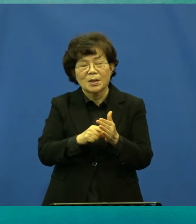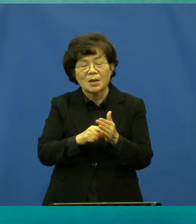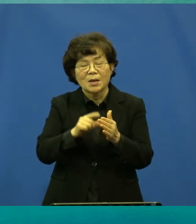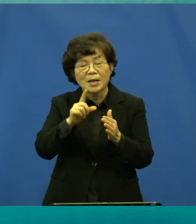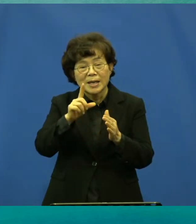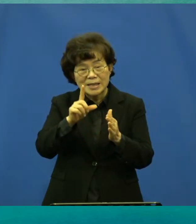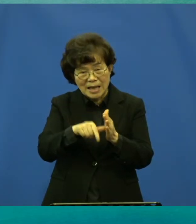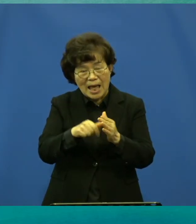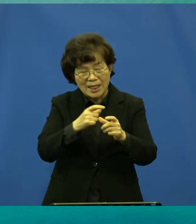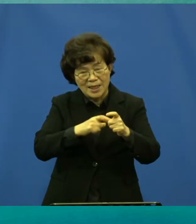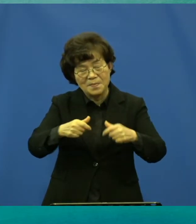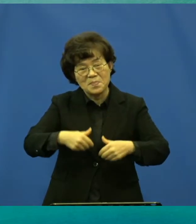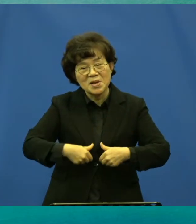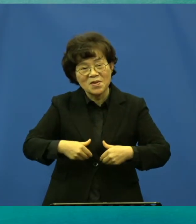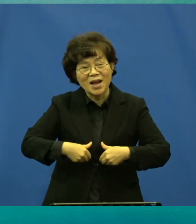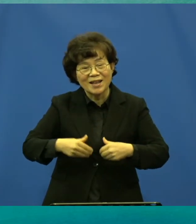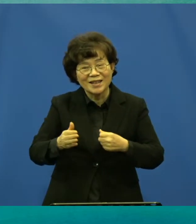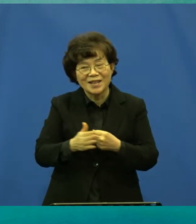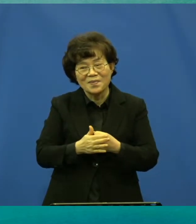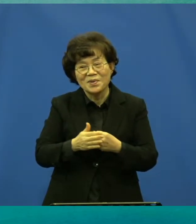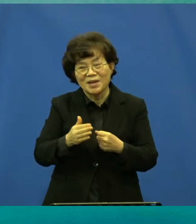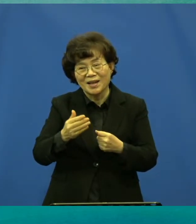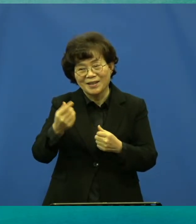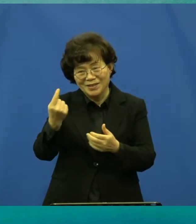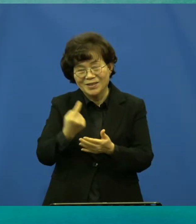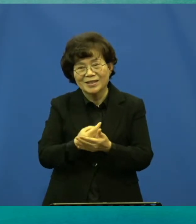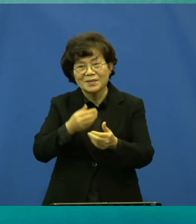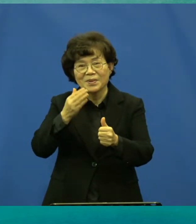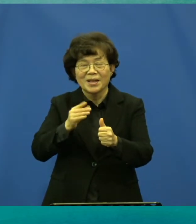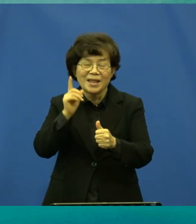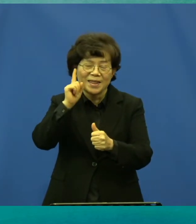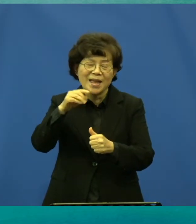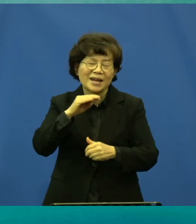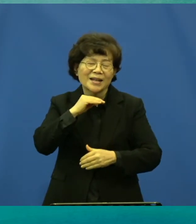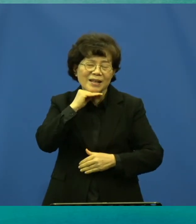생각하시고 나오시기를 바랍니다. 내일을